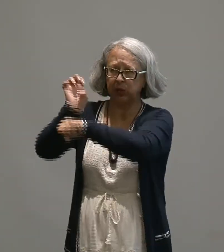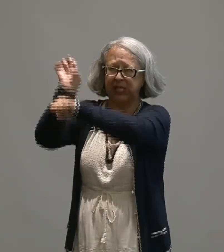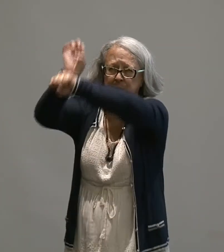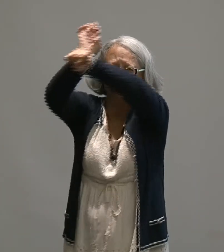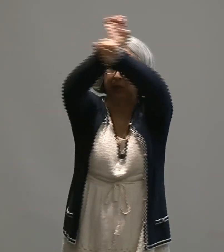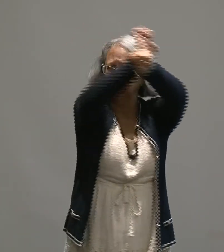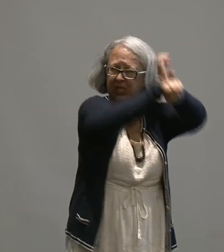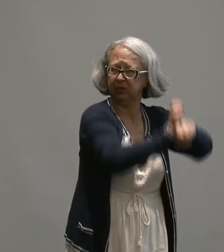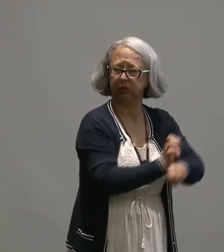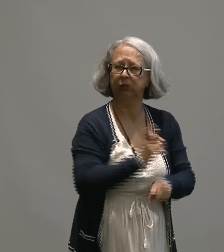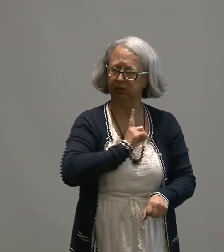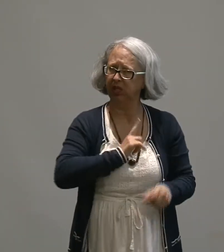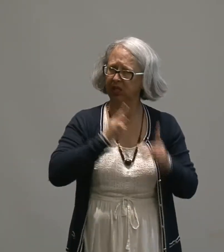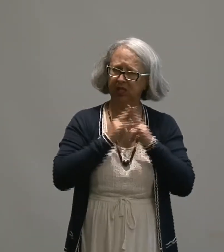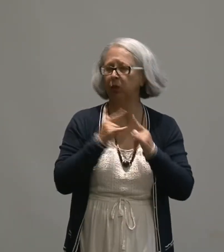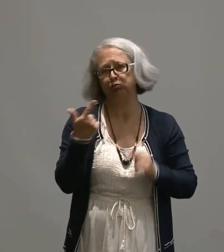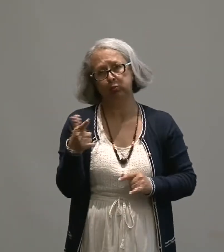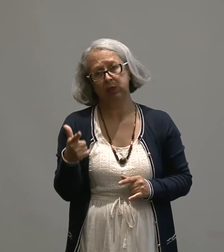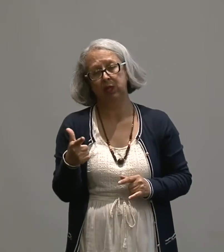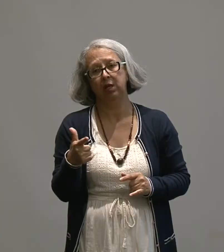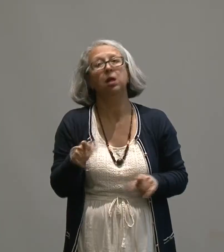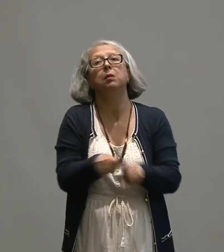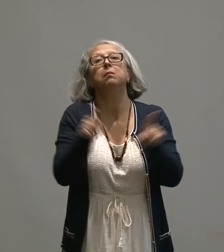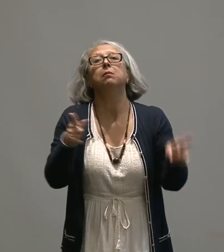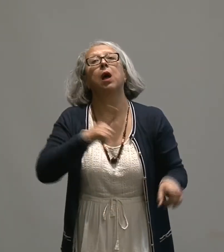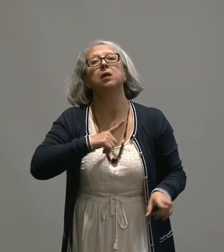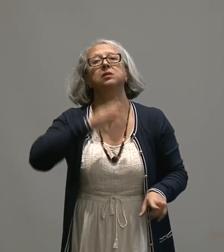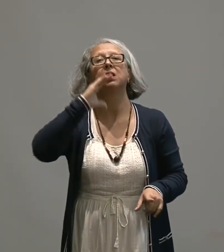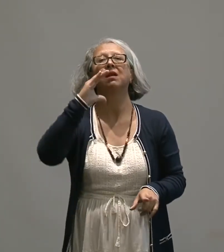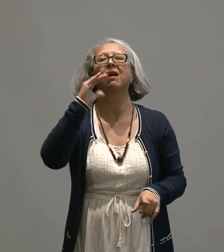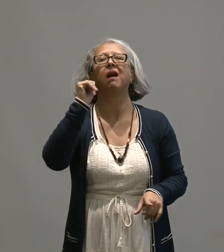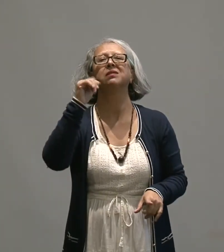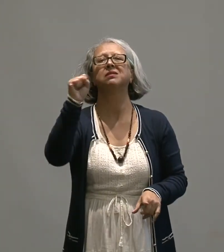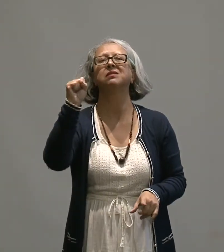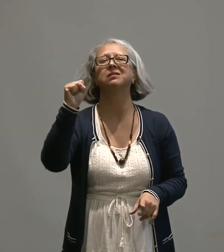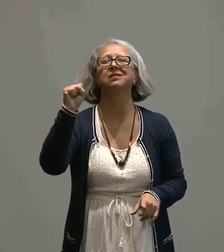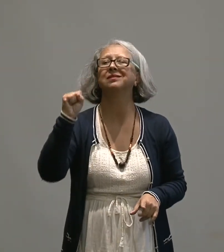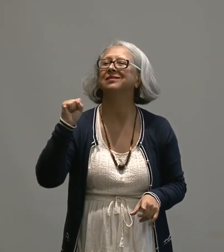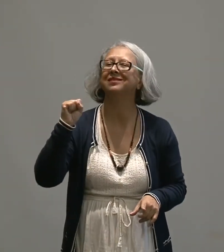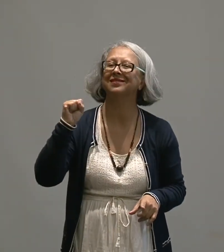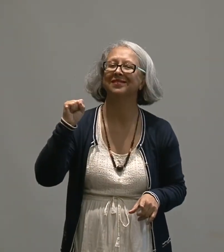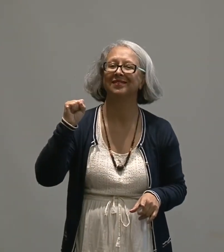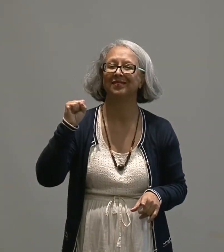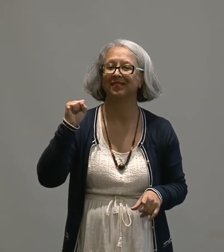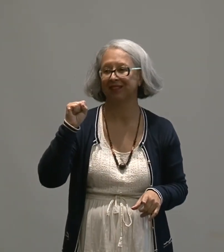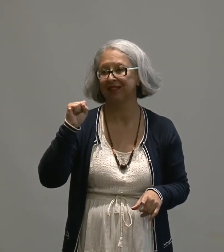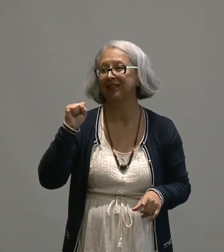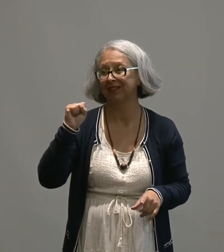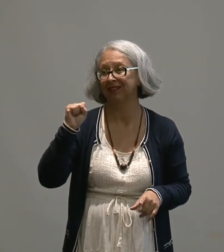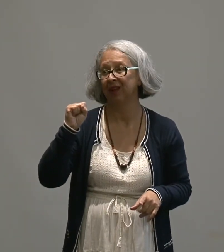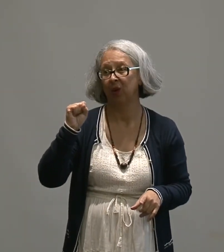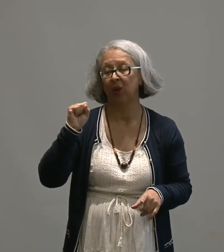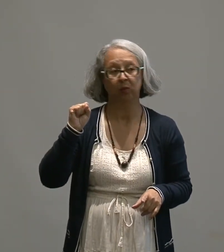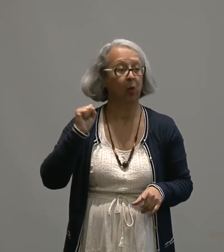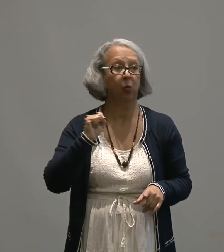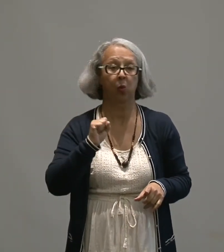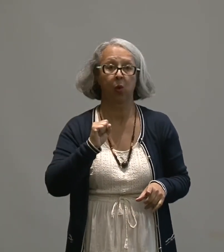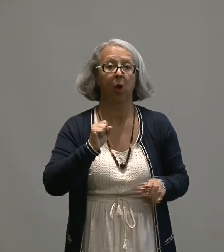É possível que em qualquer lugar que eles vão, que eles tenham um instituto para que eles possam estudar lá? Não. Mas o CAS é uma possibilidade.